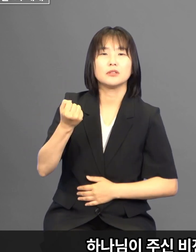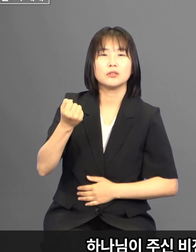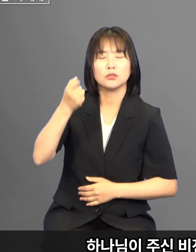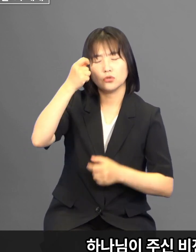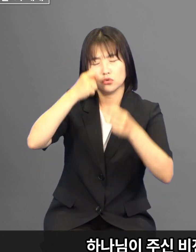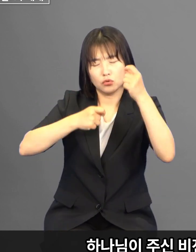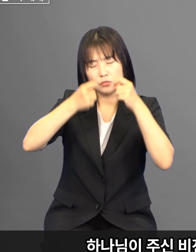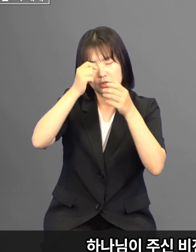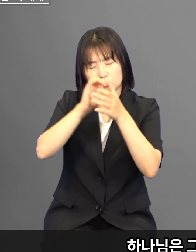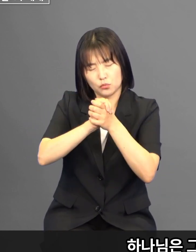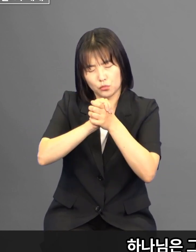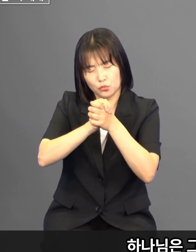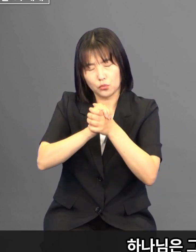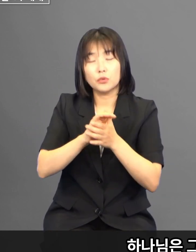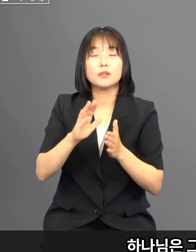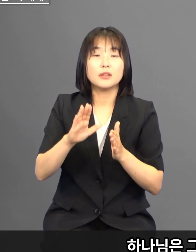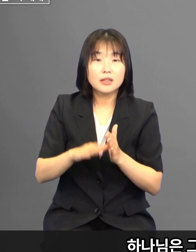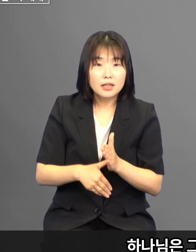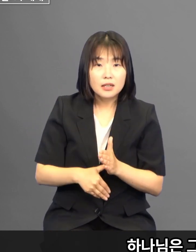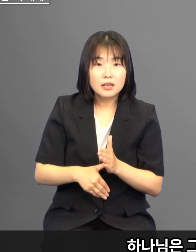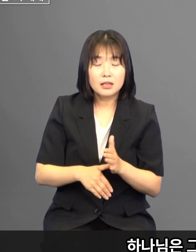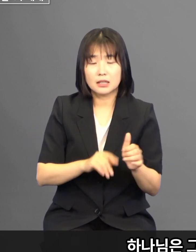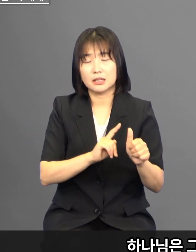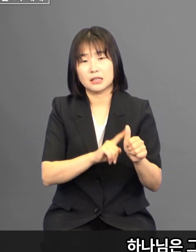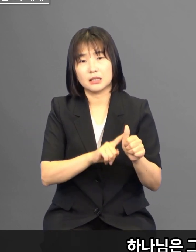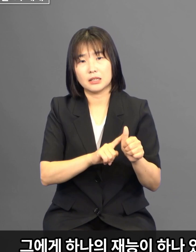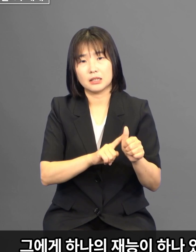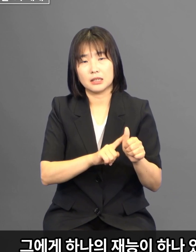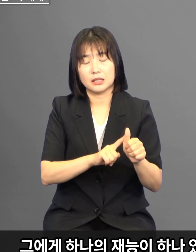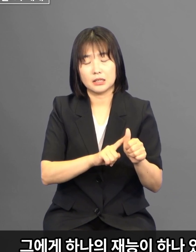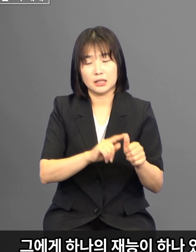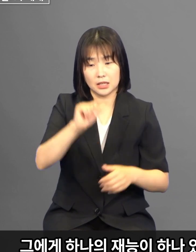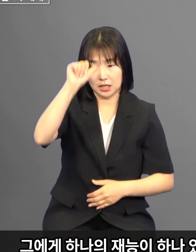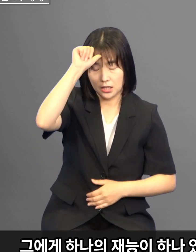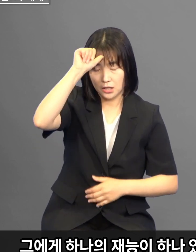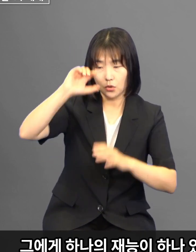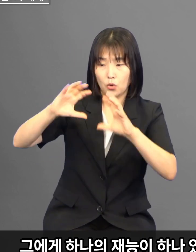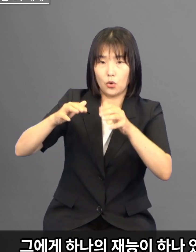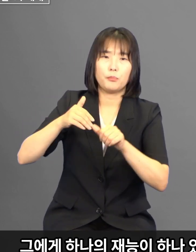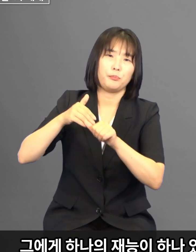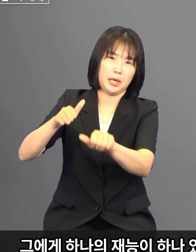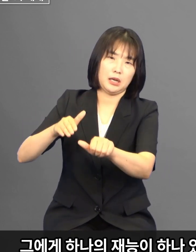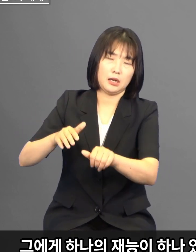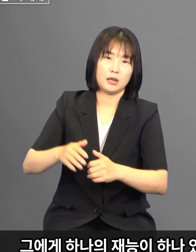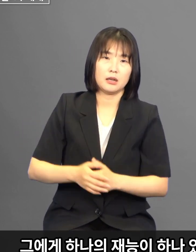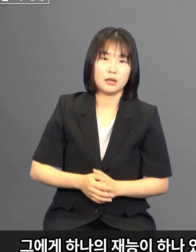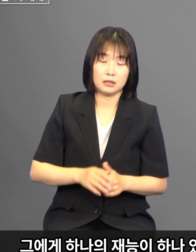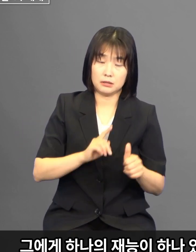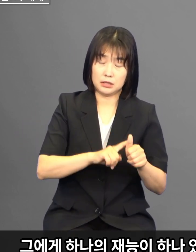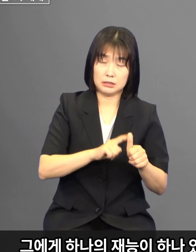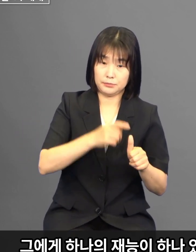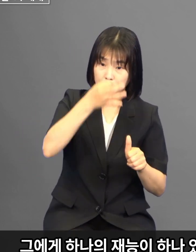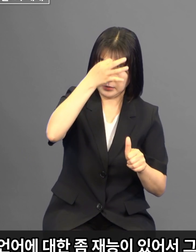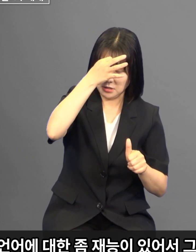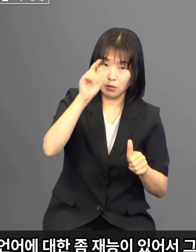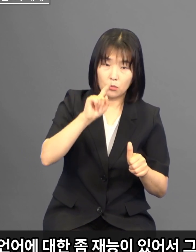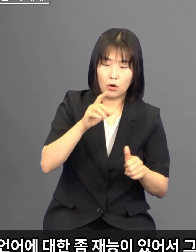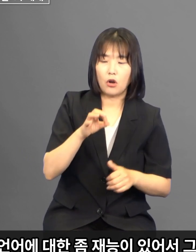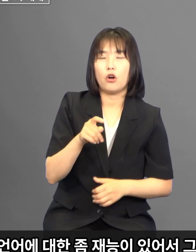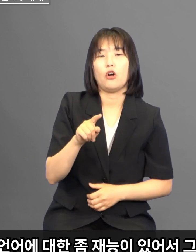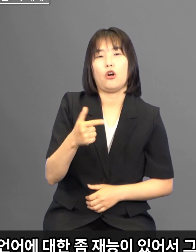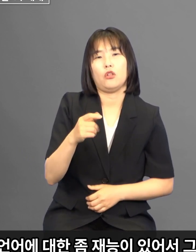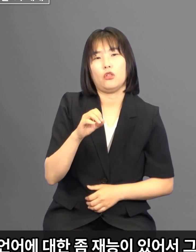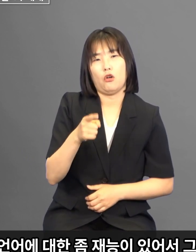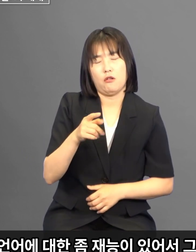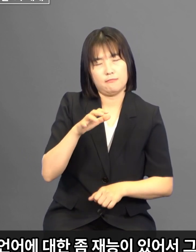눈물로 기도했을 때 하나님은 그를 인도로 보내셨어요. 그에게 하나의 재능이 하나 있었는데, 언어의 재능이 하나 있었습니다. 언어에 대한